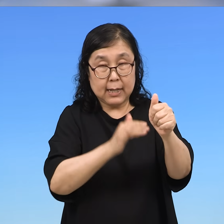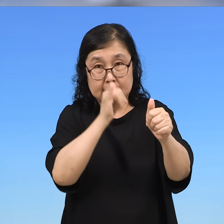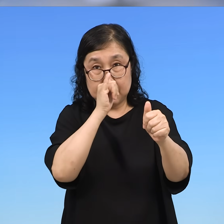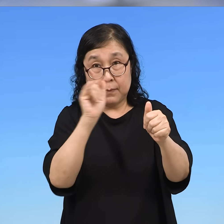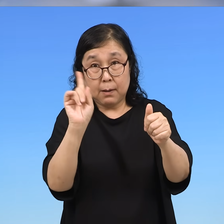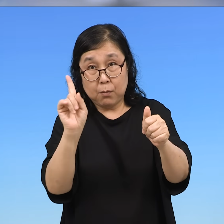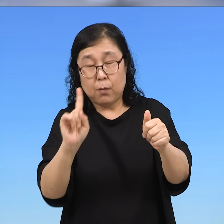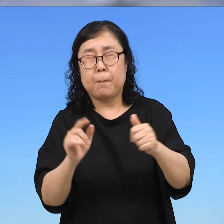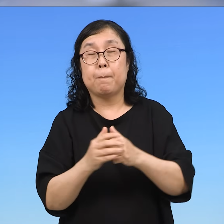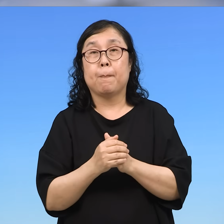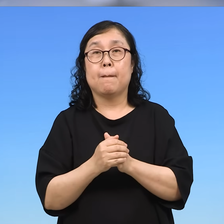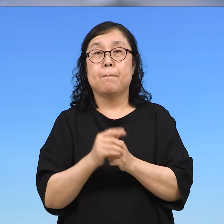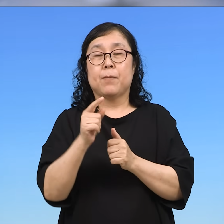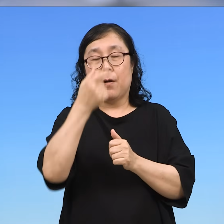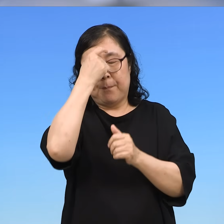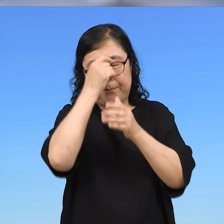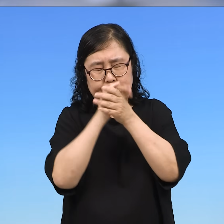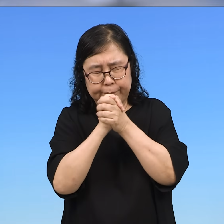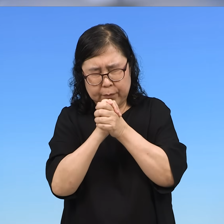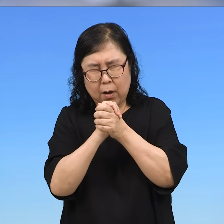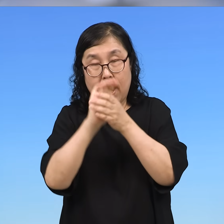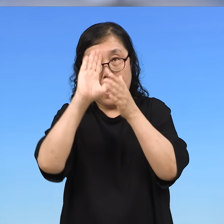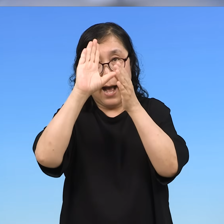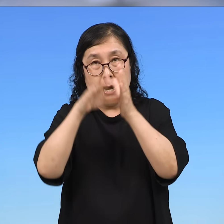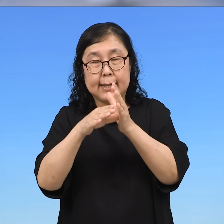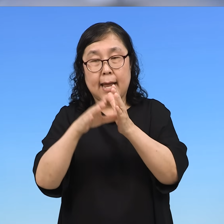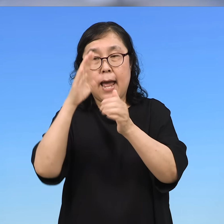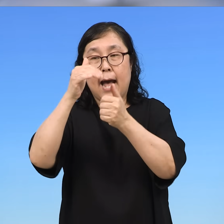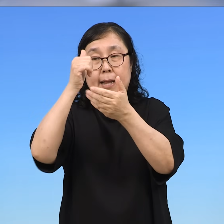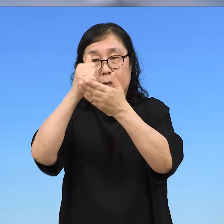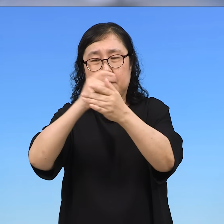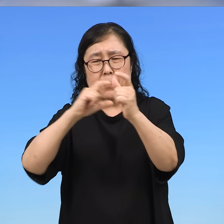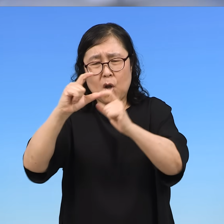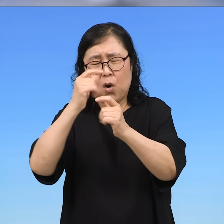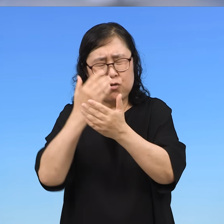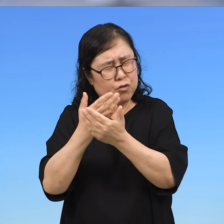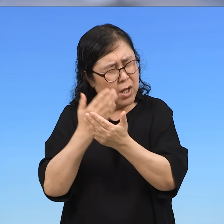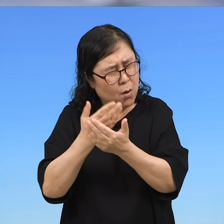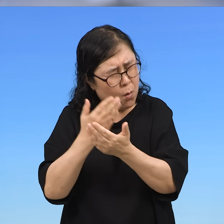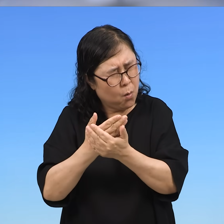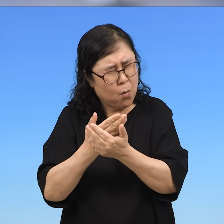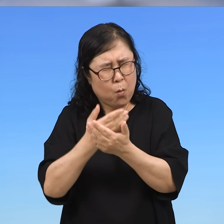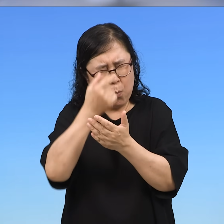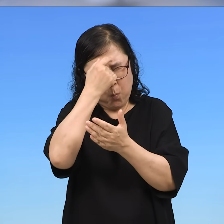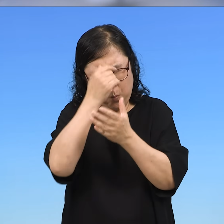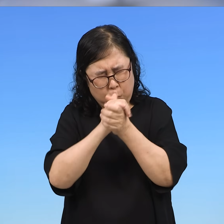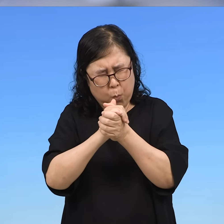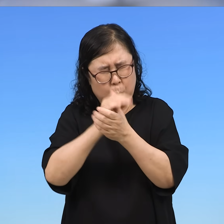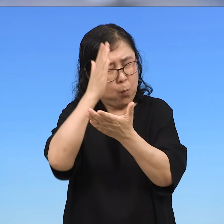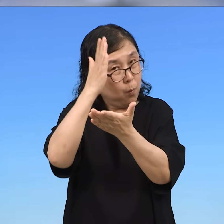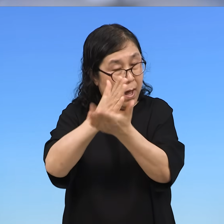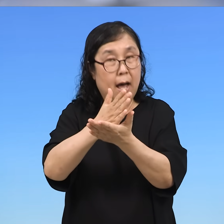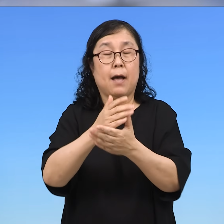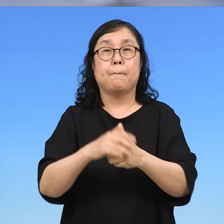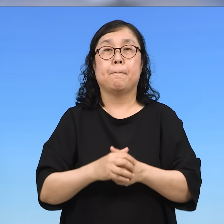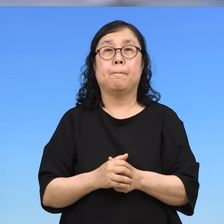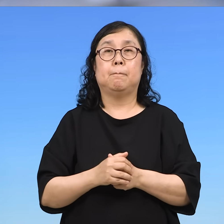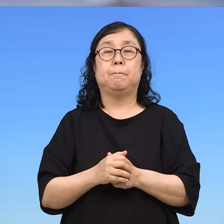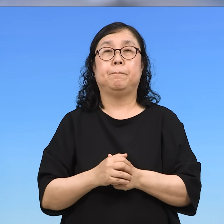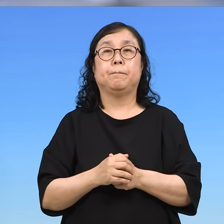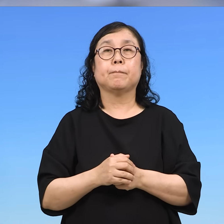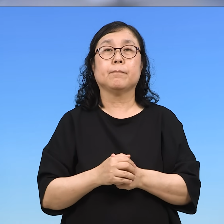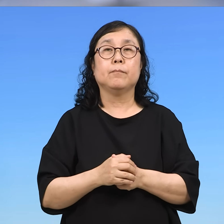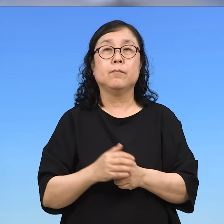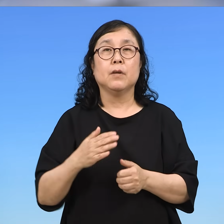두 번째 어머니의 말씀이 뭐냐? 너 기도할 때 하나님께 뭐 더 달라고 기도하지 마라. 너 기도할 때 하나님께 뭐 더